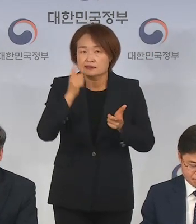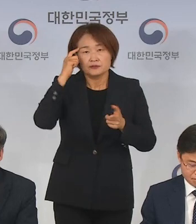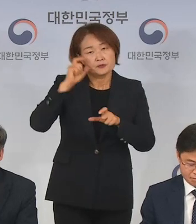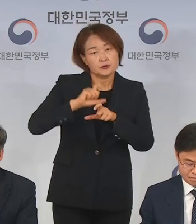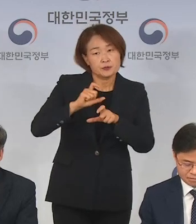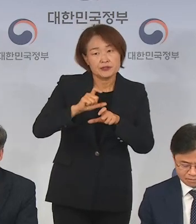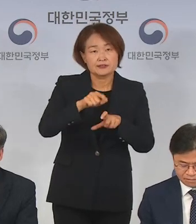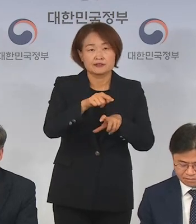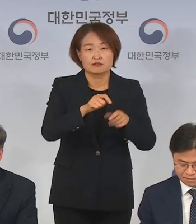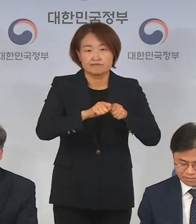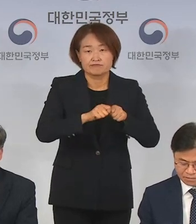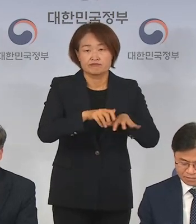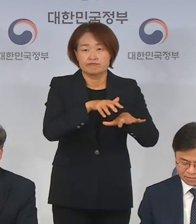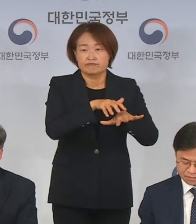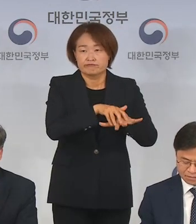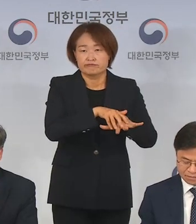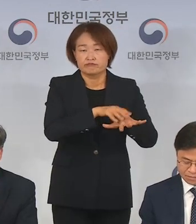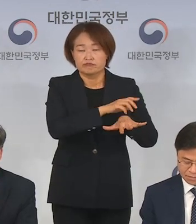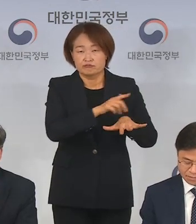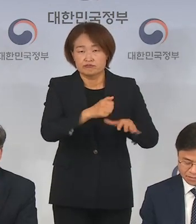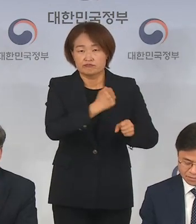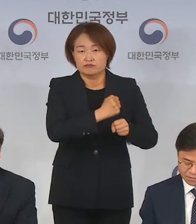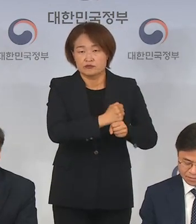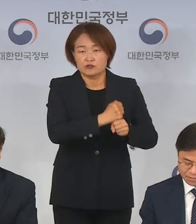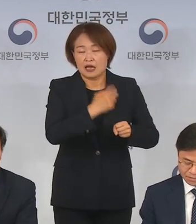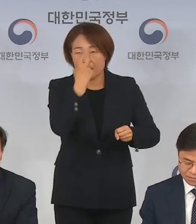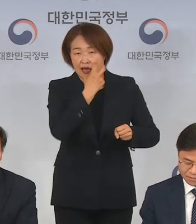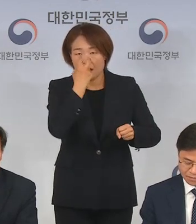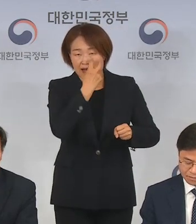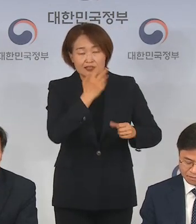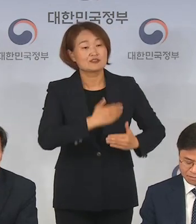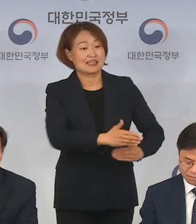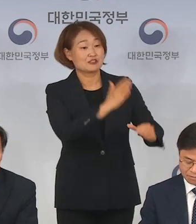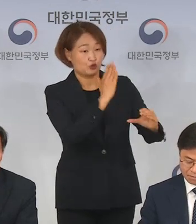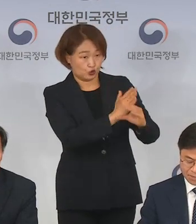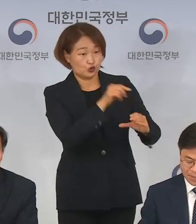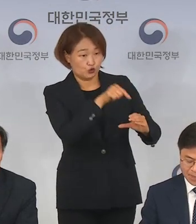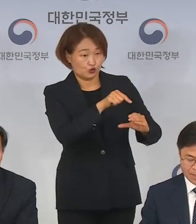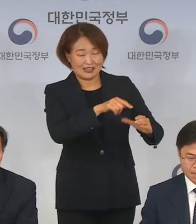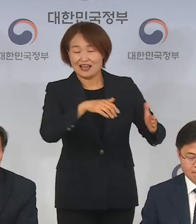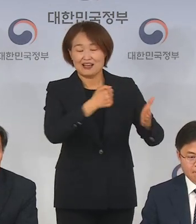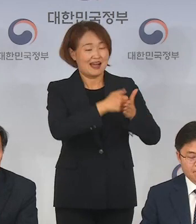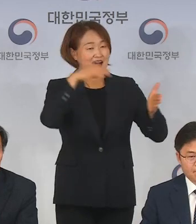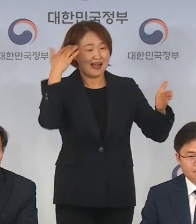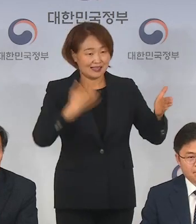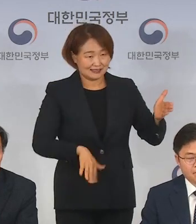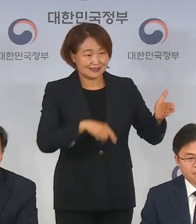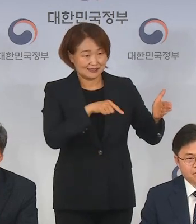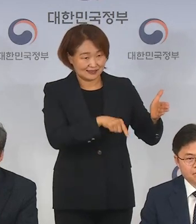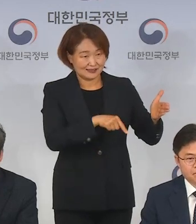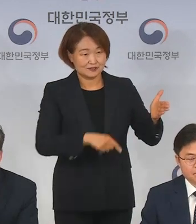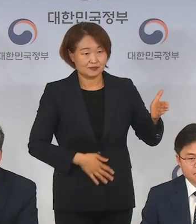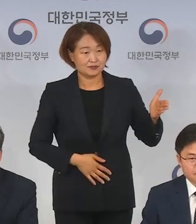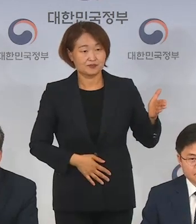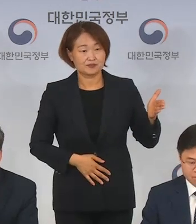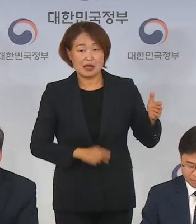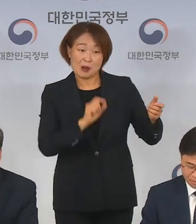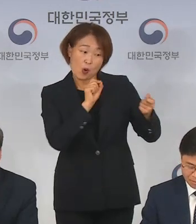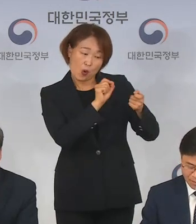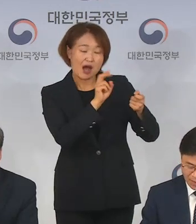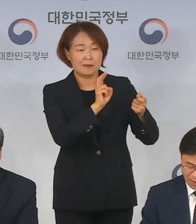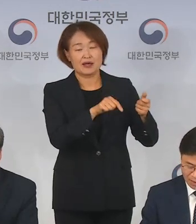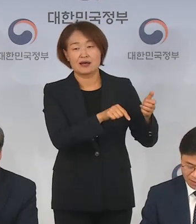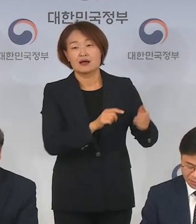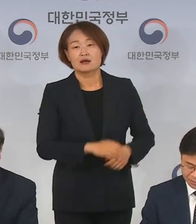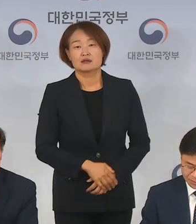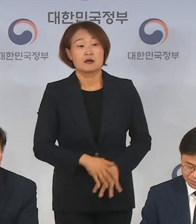지금 구체적으로 안을 구성하고 이게 검토를 하고 있는 단계고요. 곧 아마 주말까지는 하지 않을까 싶고요. 당연히